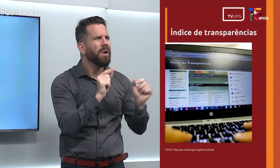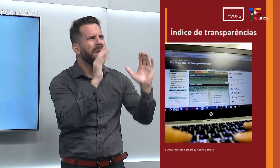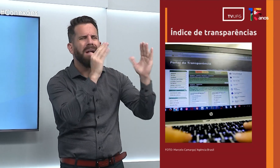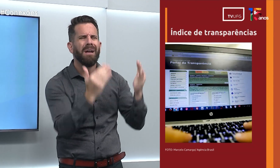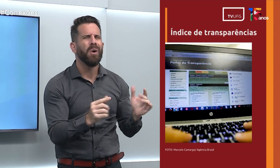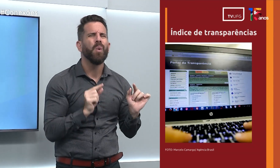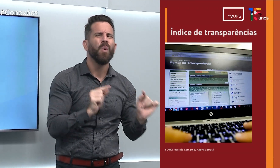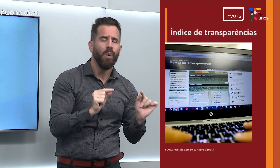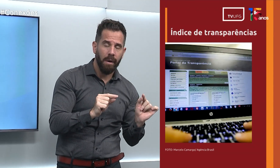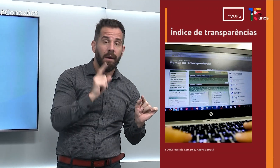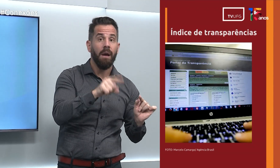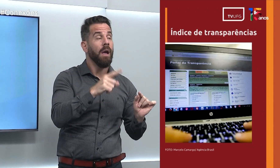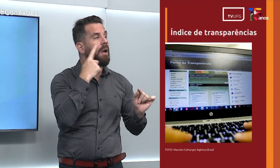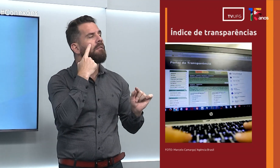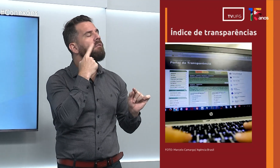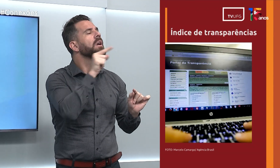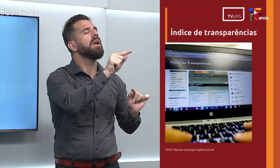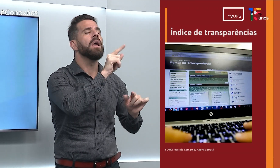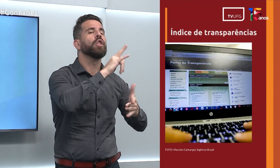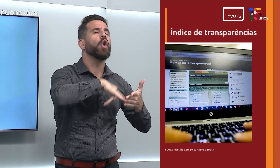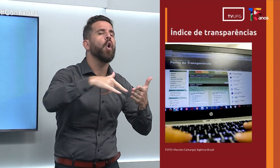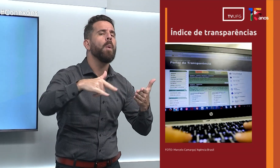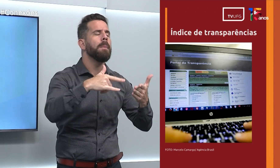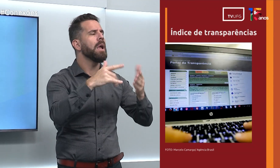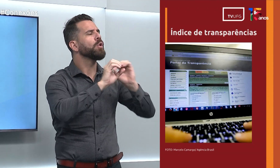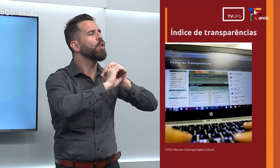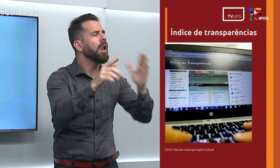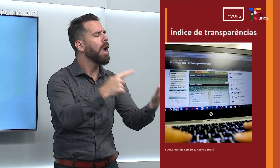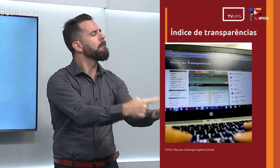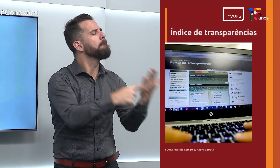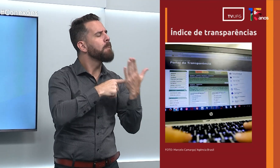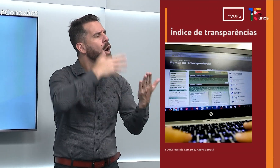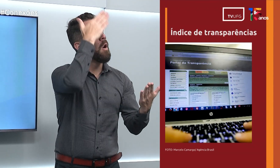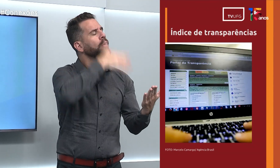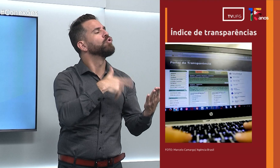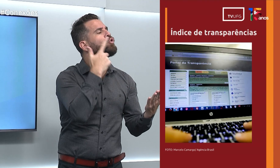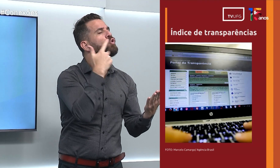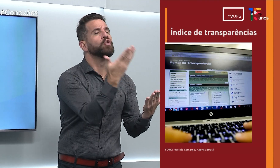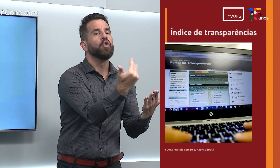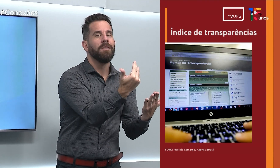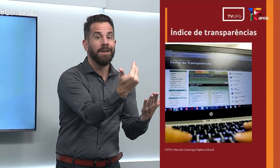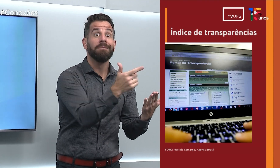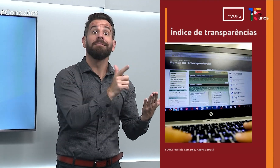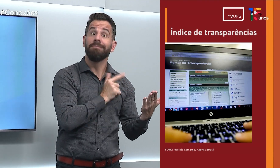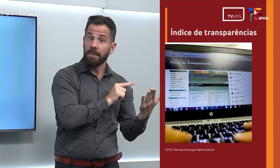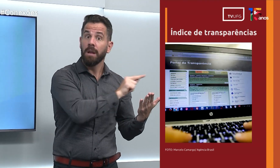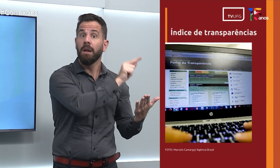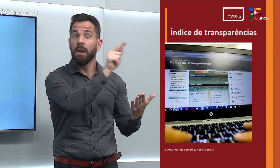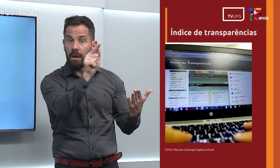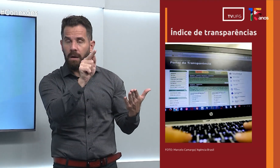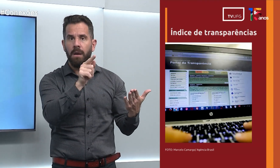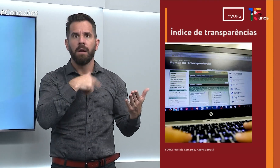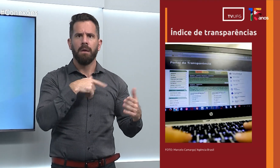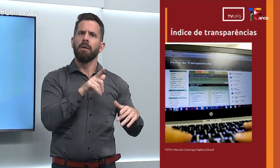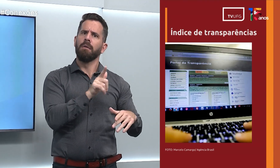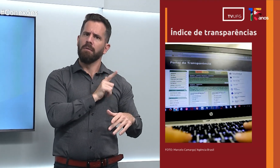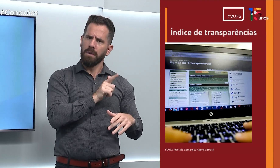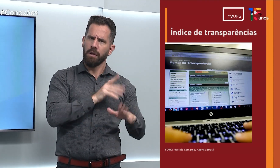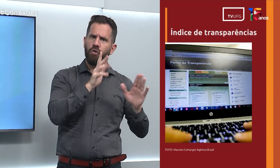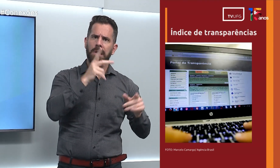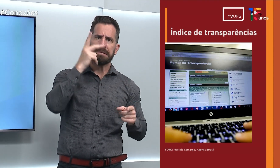órgãos públicos. As capitais com notas acima da mínima esperada foram São Paulo,